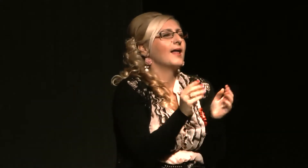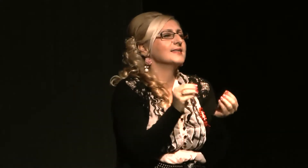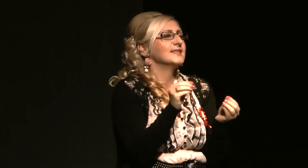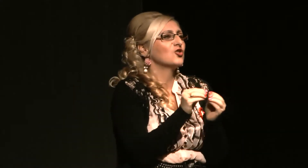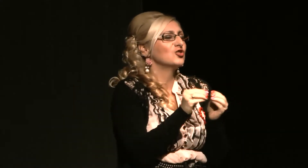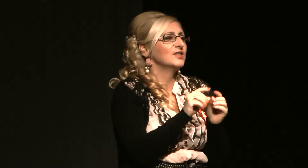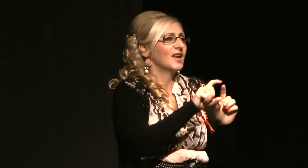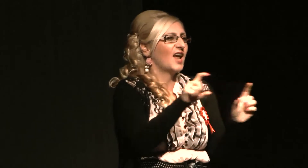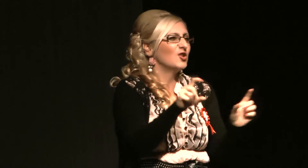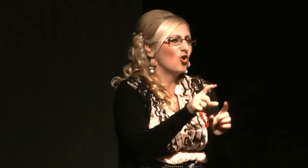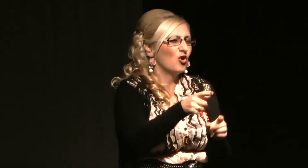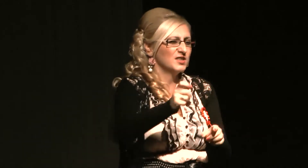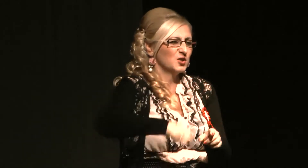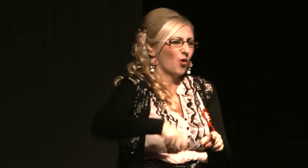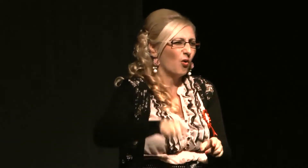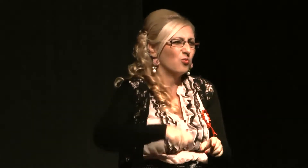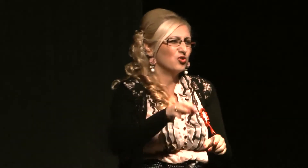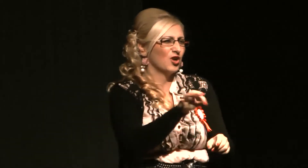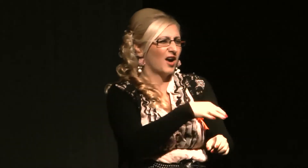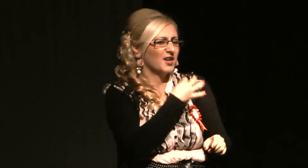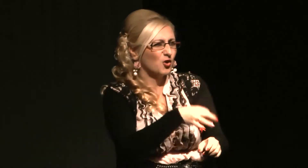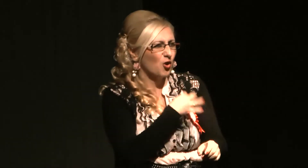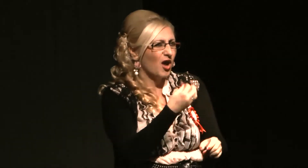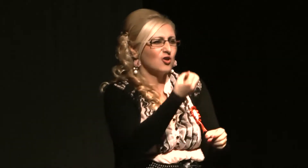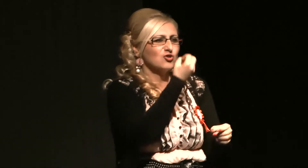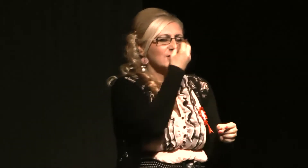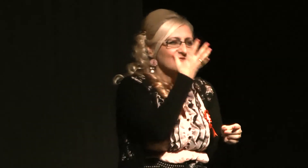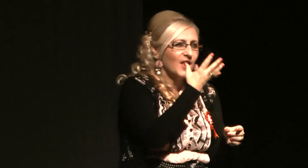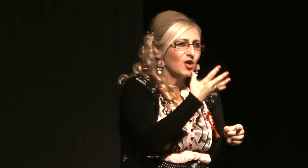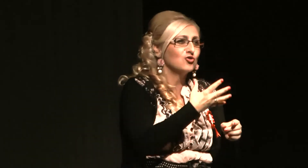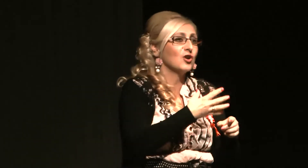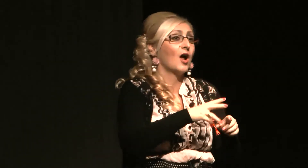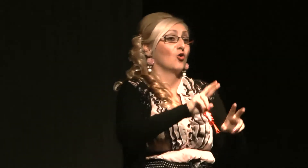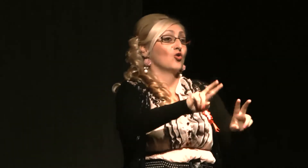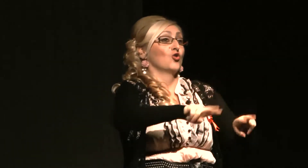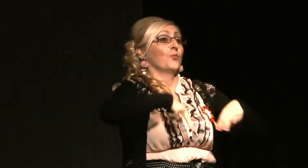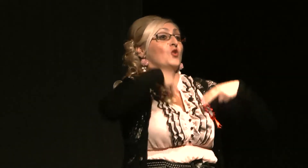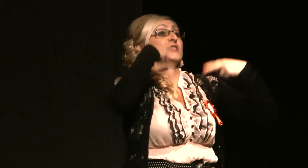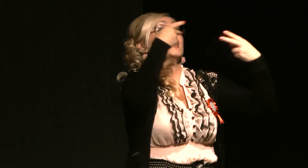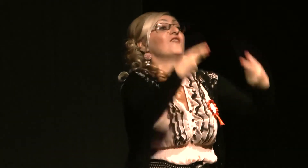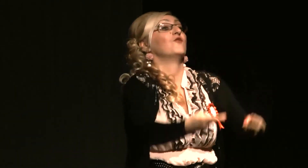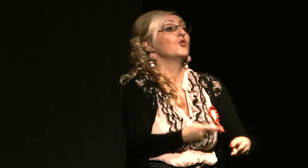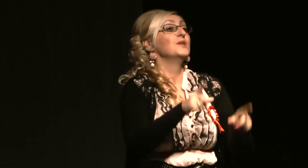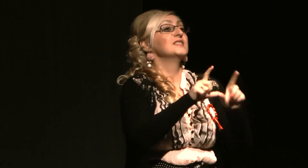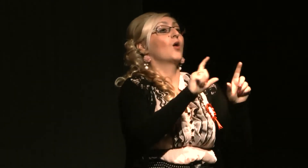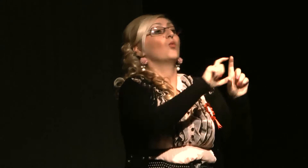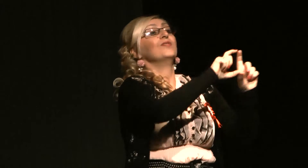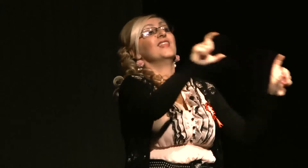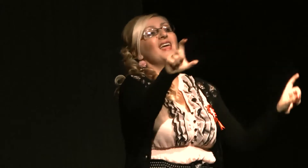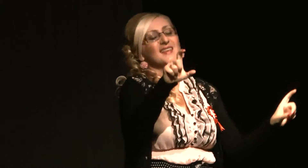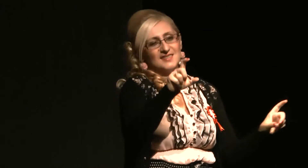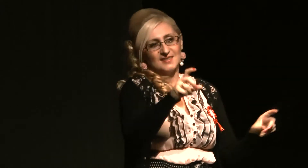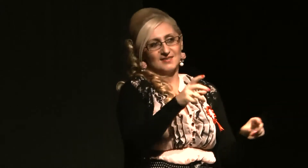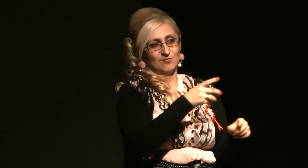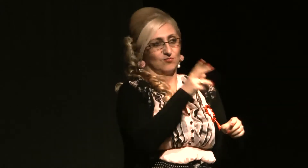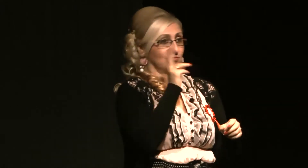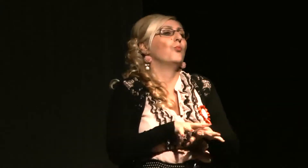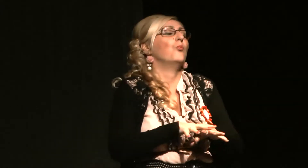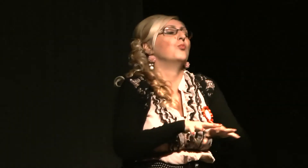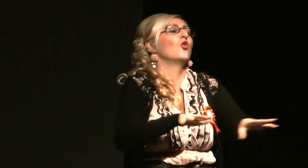početci zapošljavanja. Tada je još osnovana mala zaštitna radionica koja se bavila cvećarstvom, korparstvom, zastavi